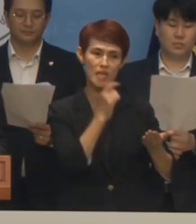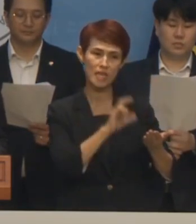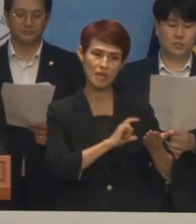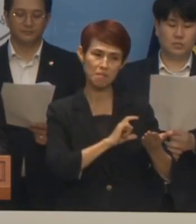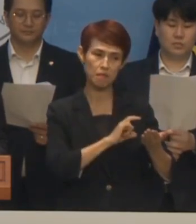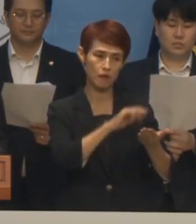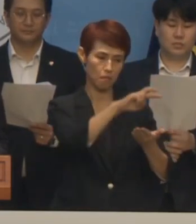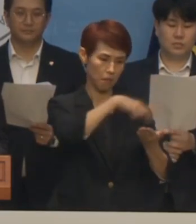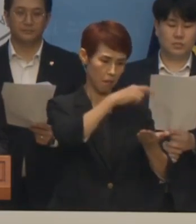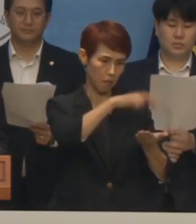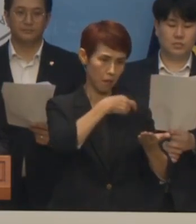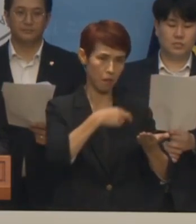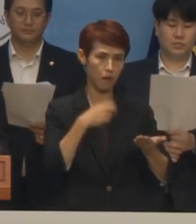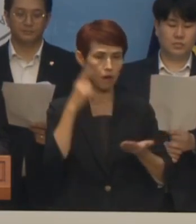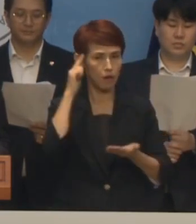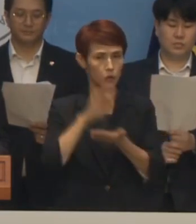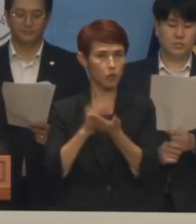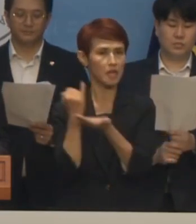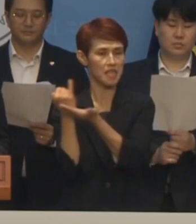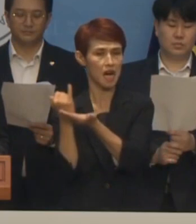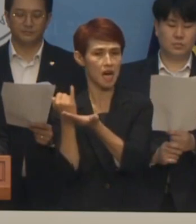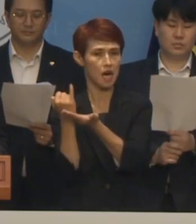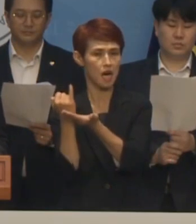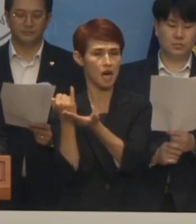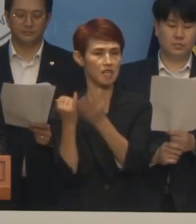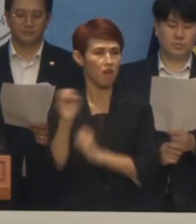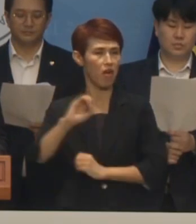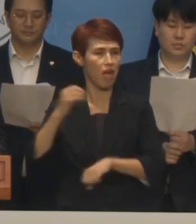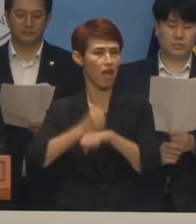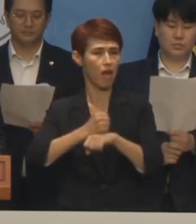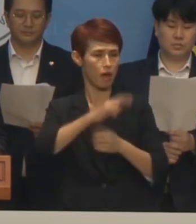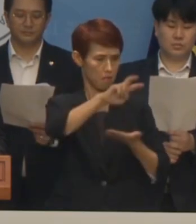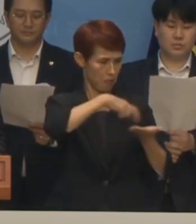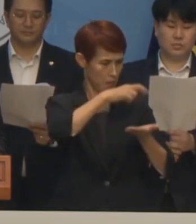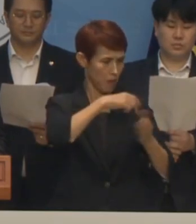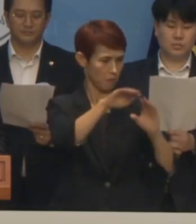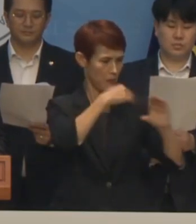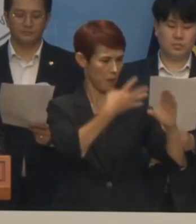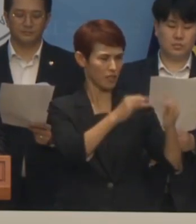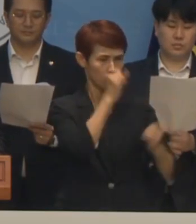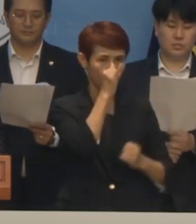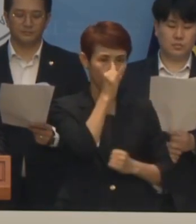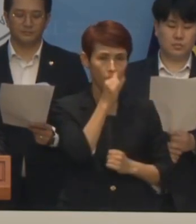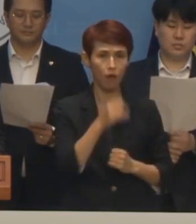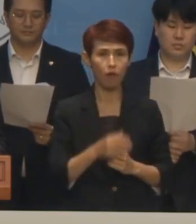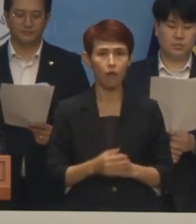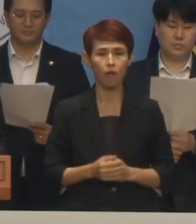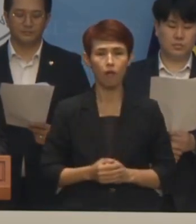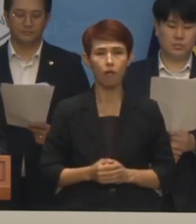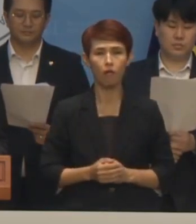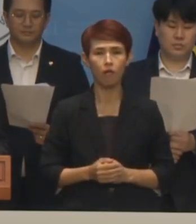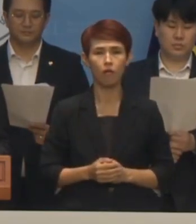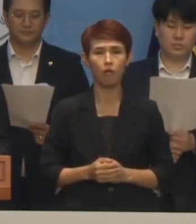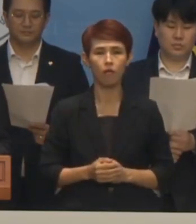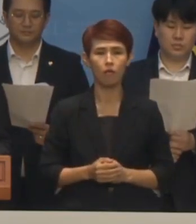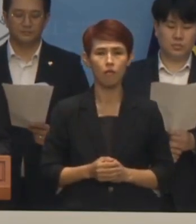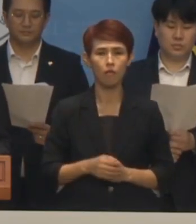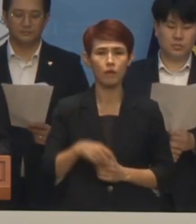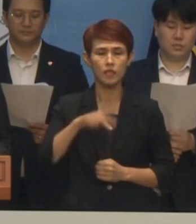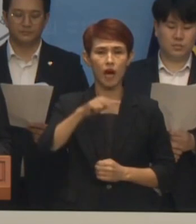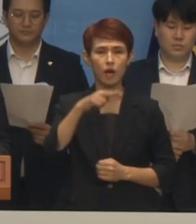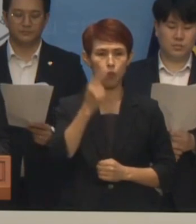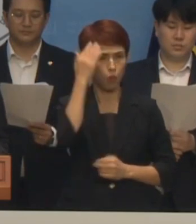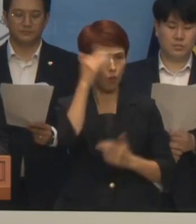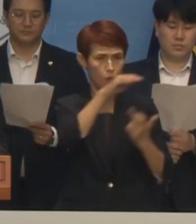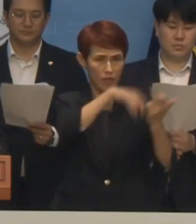소녀상을 철거해야 한다는 이메일을 매우 많이 받았다고 증언했습니다. 독도, 군함도 및 사도광산 등 여러